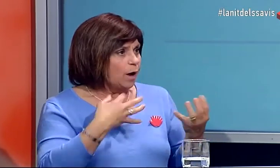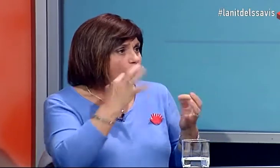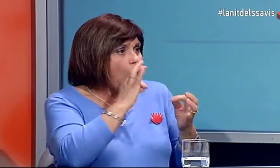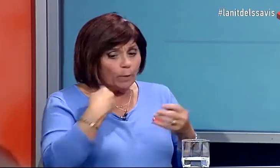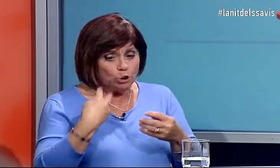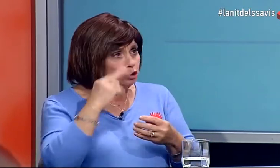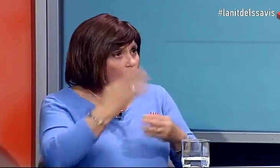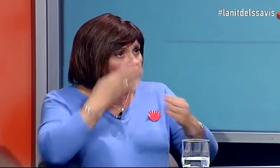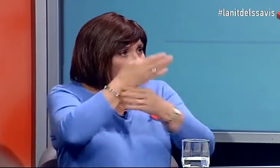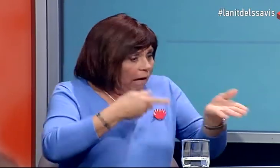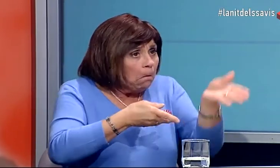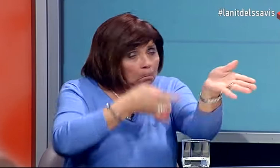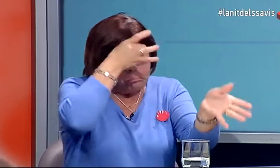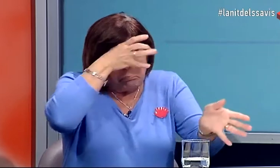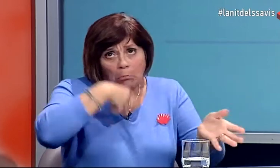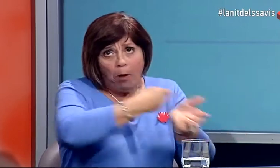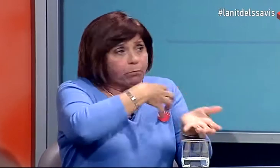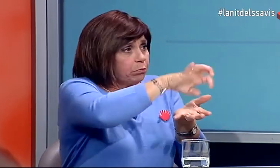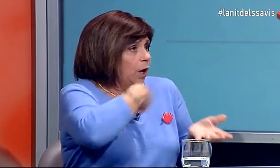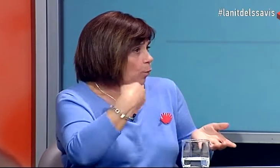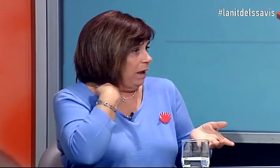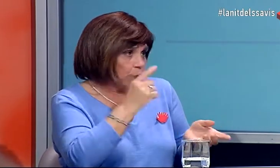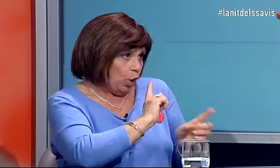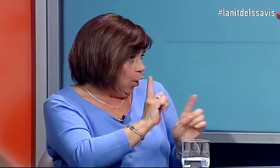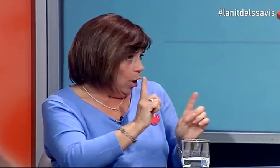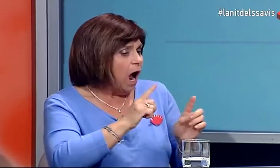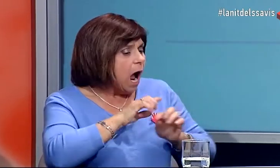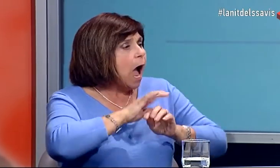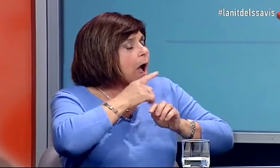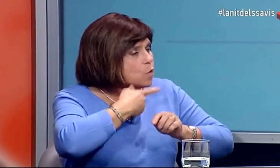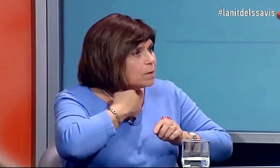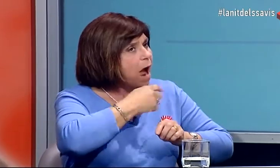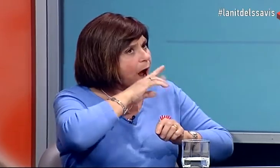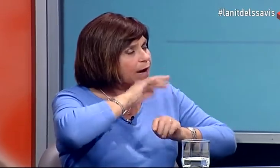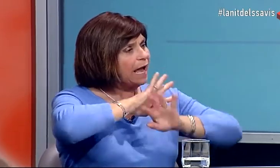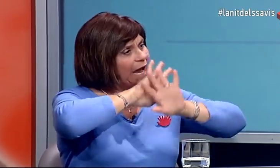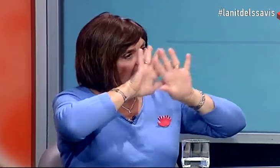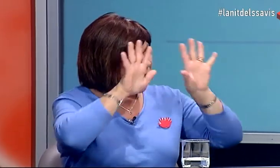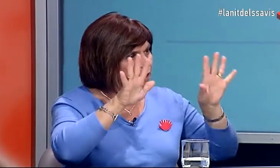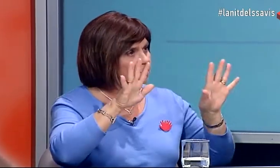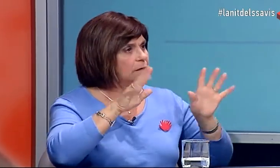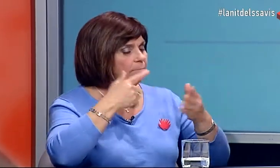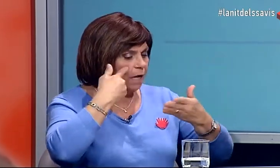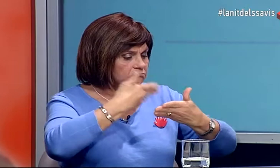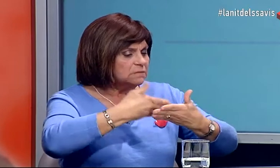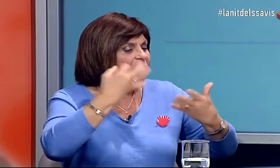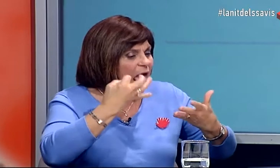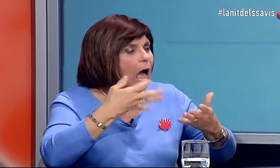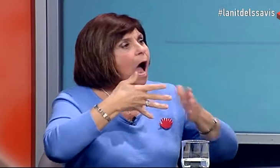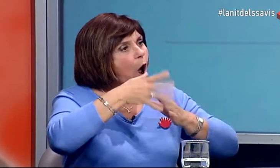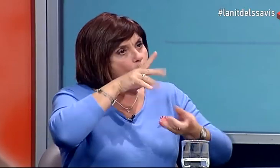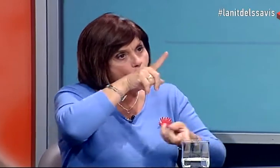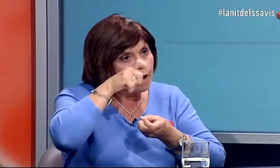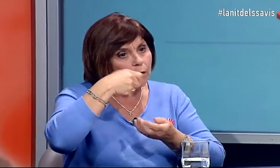complicat algunes frases d'algunes cartes que ens puguin arribar. Llavors, moltes vegades sí que és veritat que no, si no saps del tot el